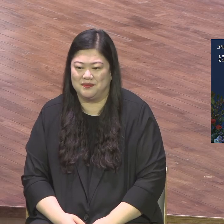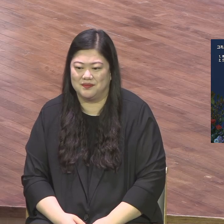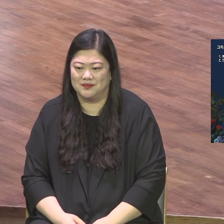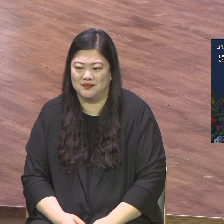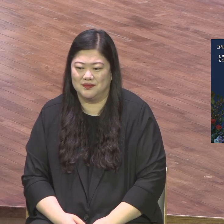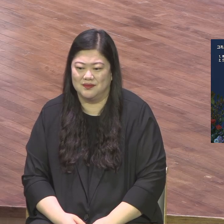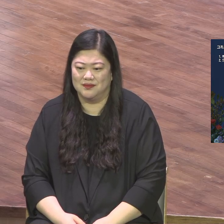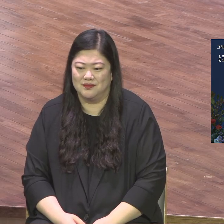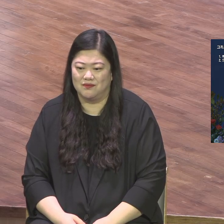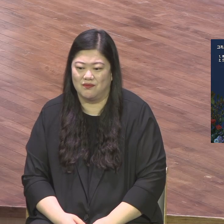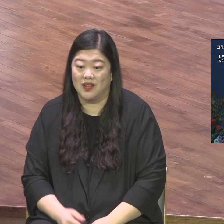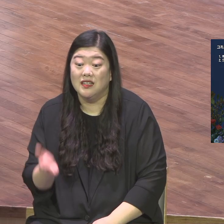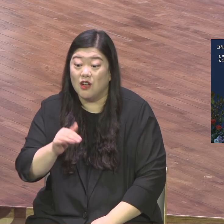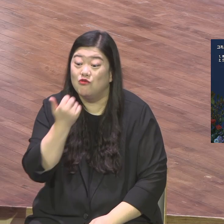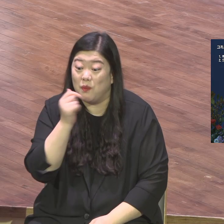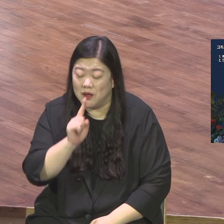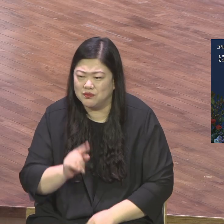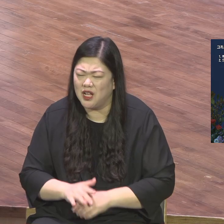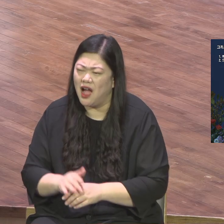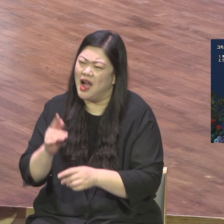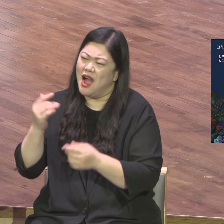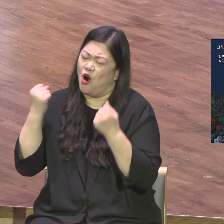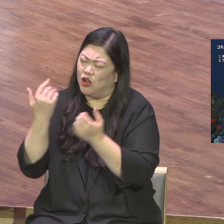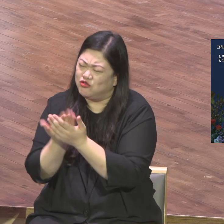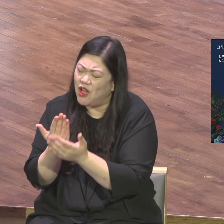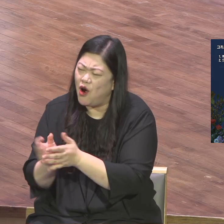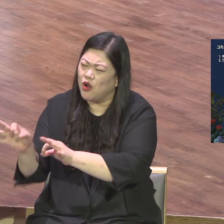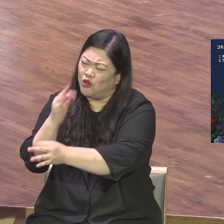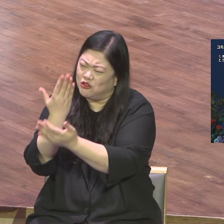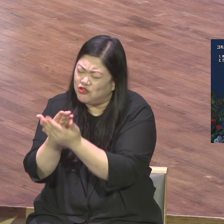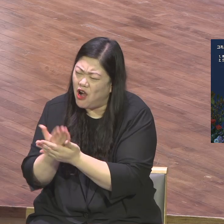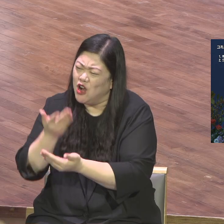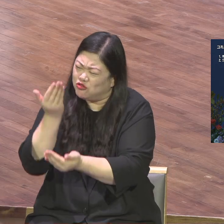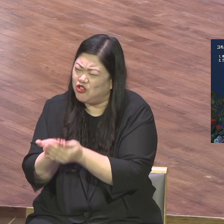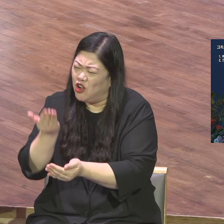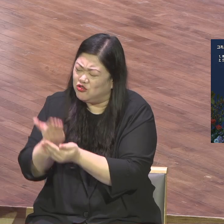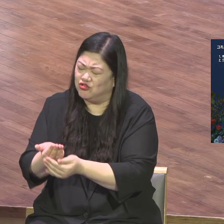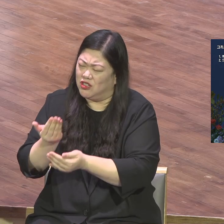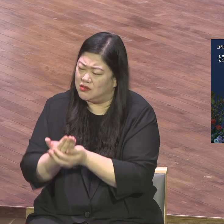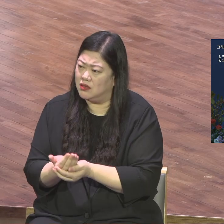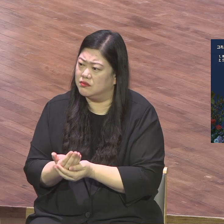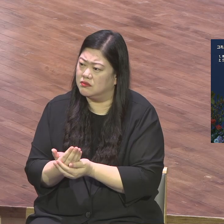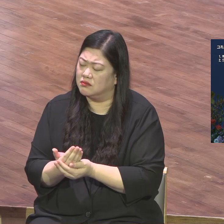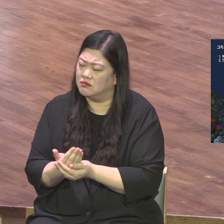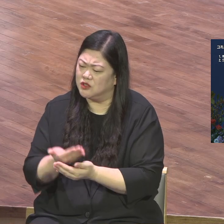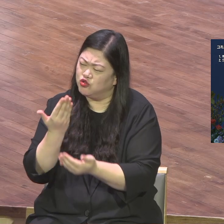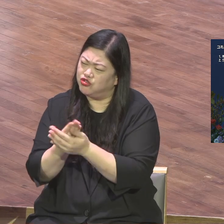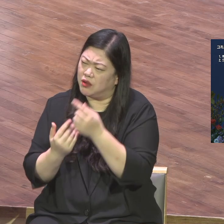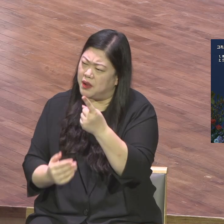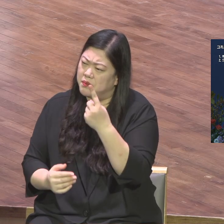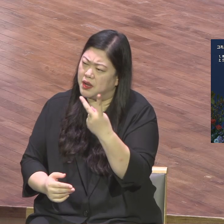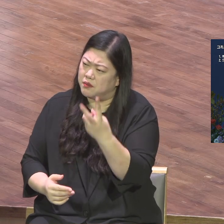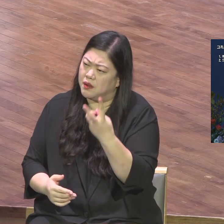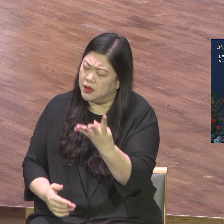그래놓고 기도 응답 안 된다고. 기도해도 별 수 없더라. 교회단도 별 수 없더라. 그러고 앉아있습니다. 성도